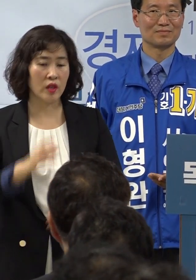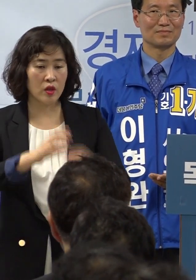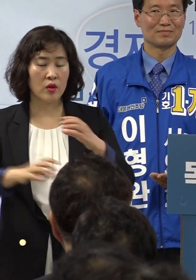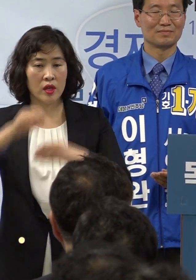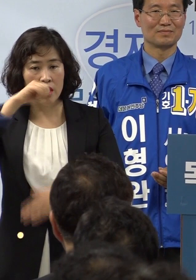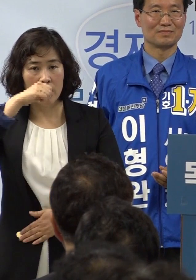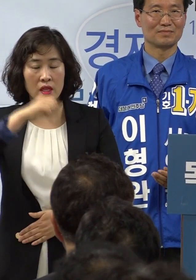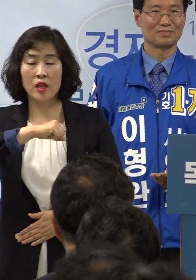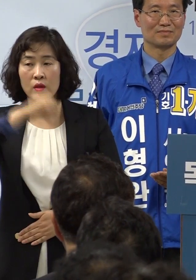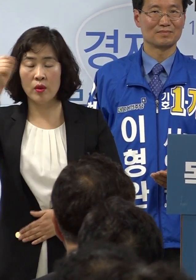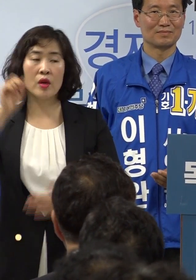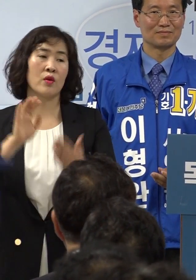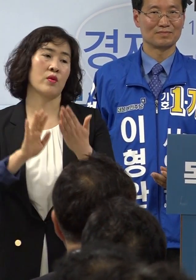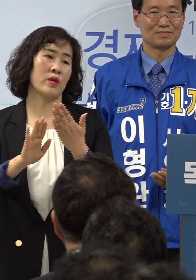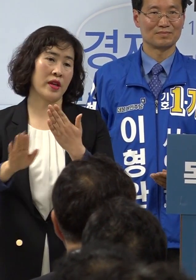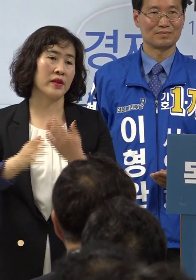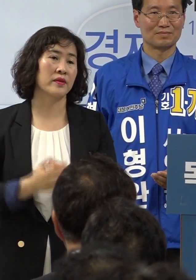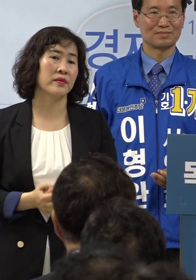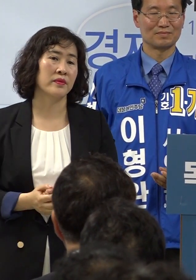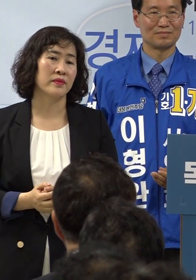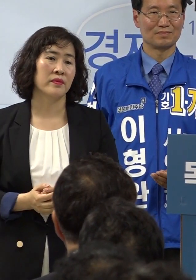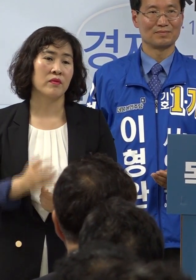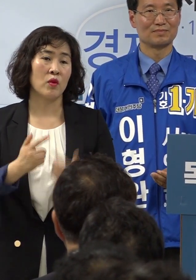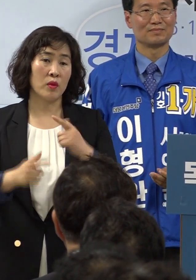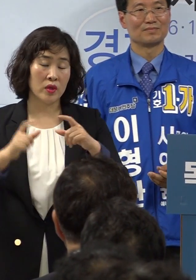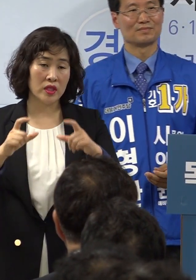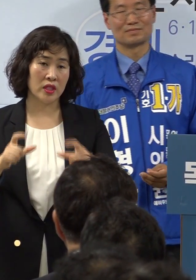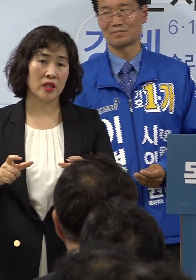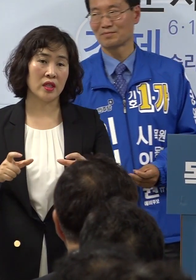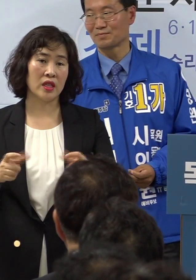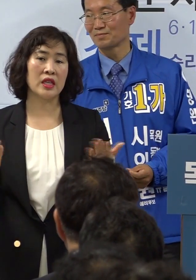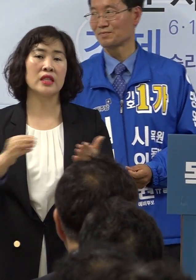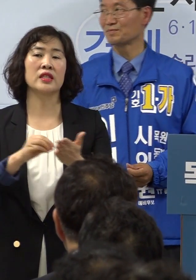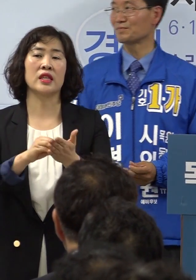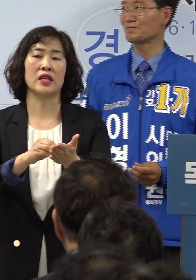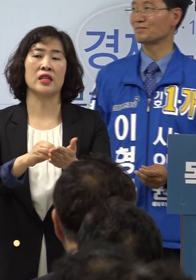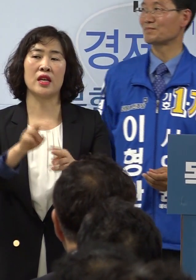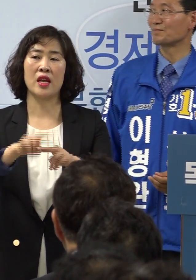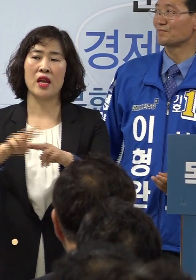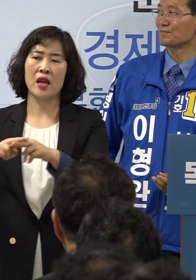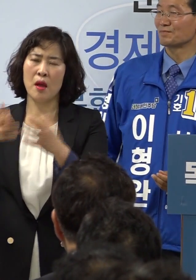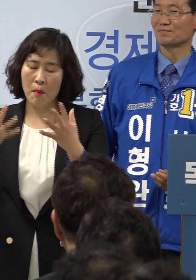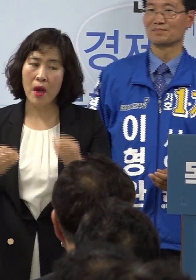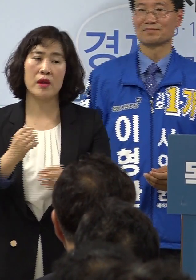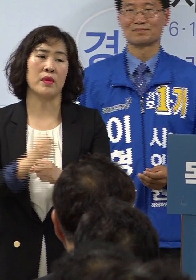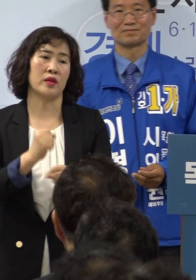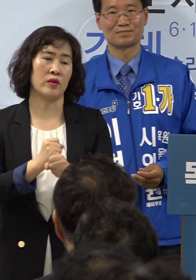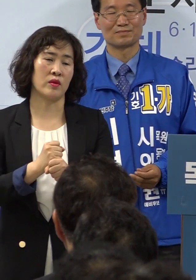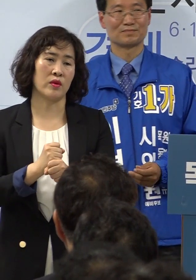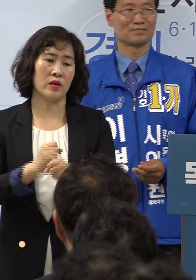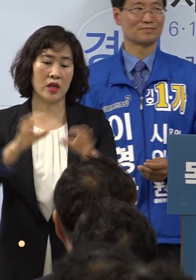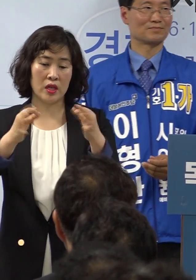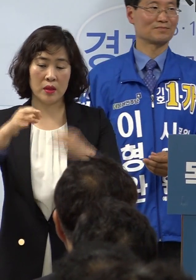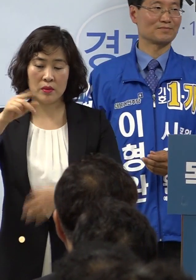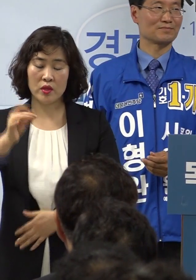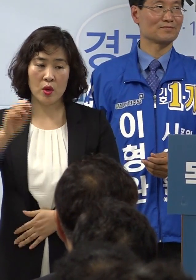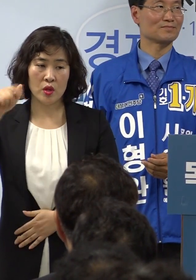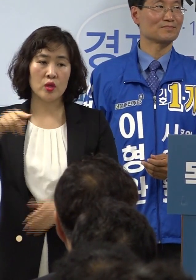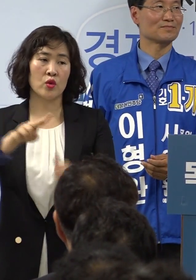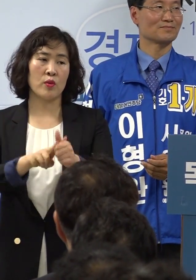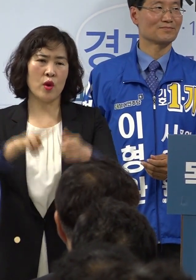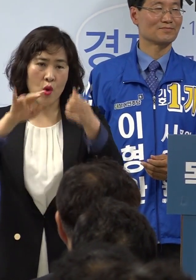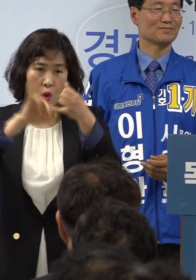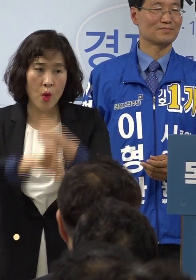추경예산안 통과시켜서 목포에 일자리를 만들어내고 또 김종식 후보를